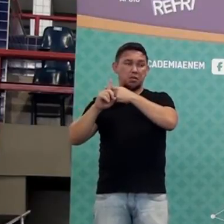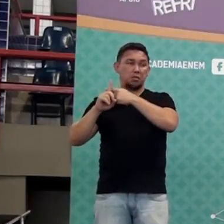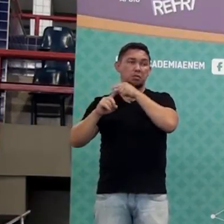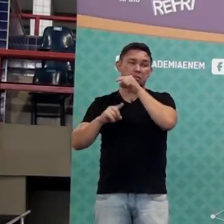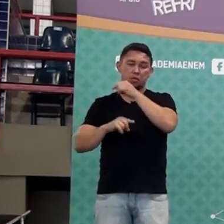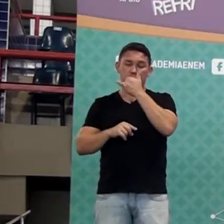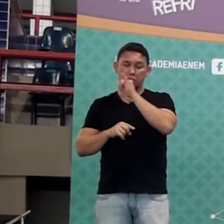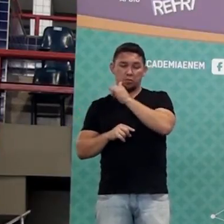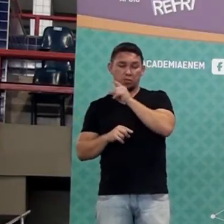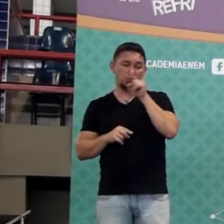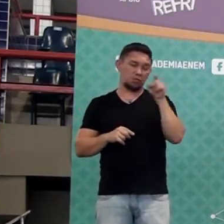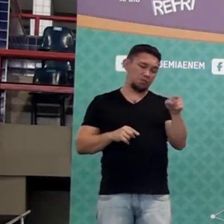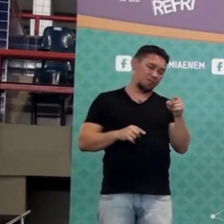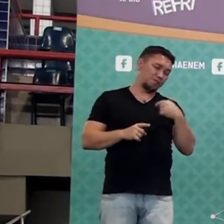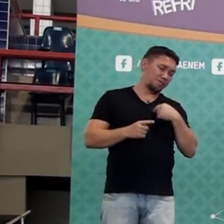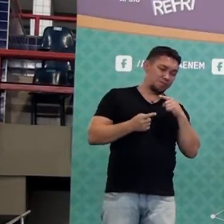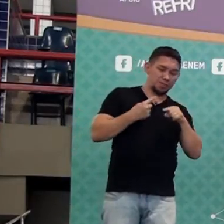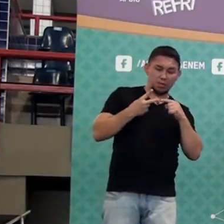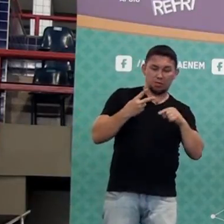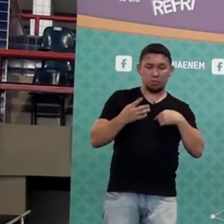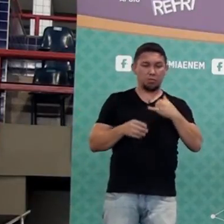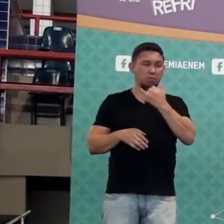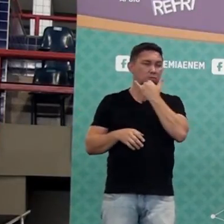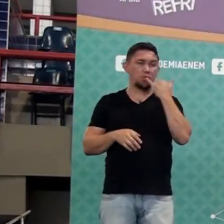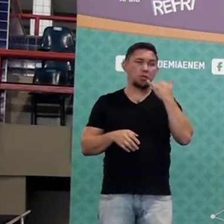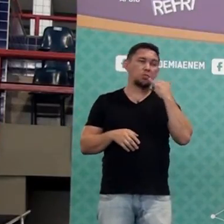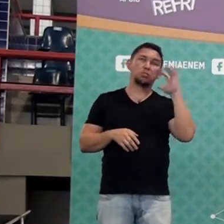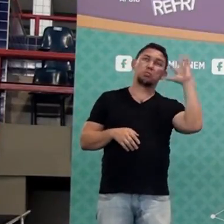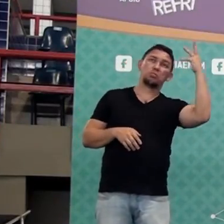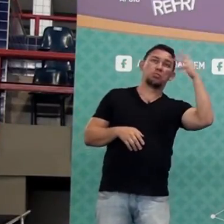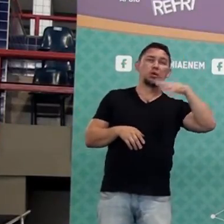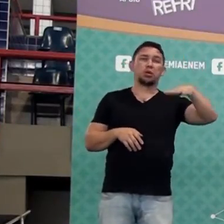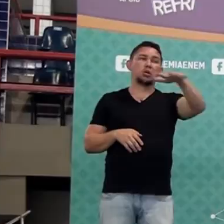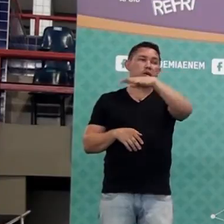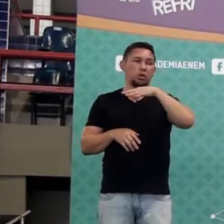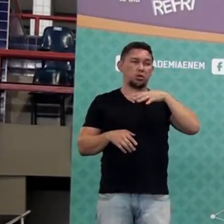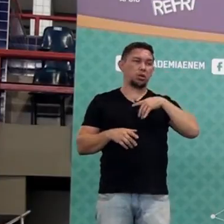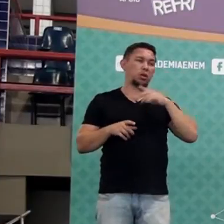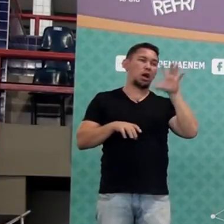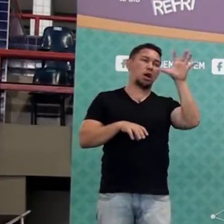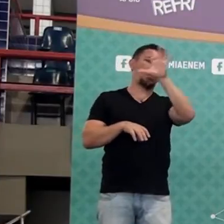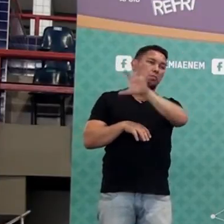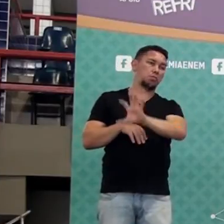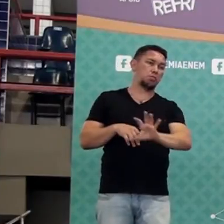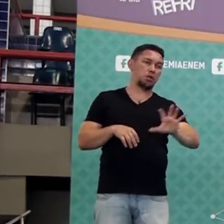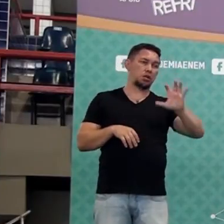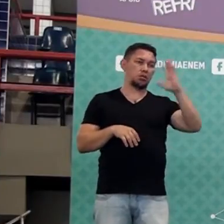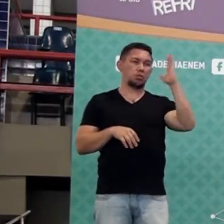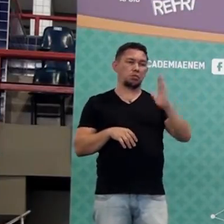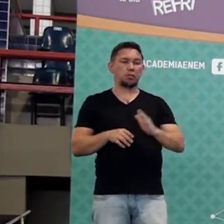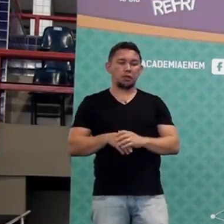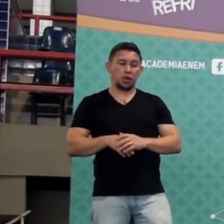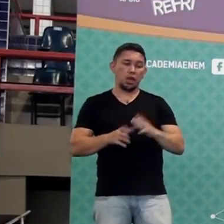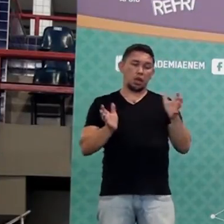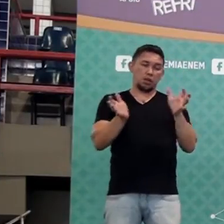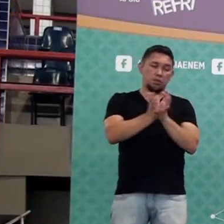com um tipo de energia, em outros casos com outra, depende da situação de cada região. Primeira